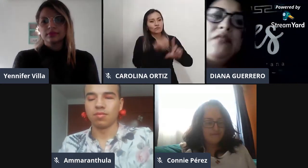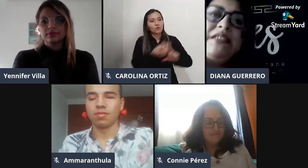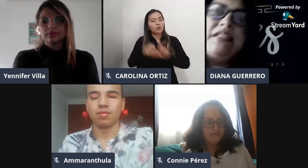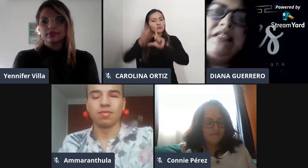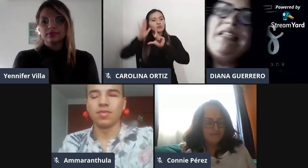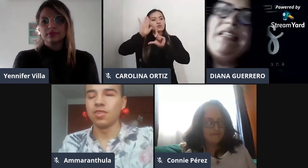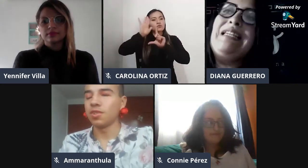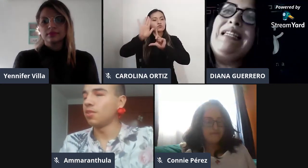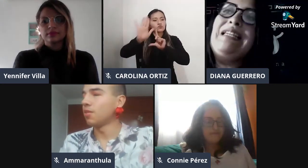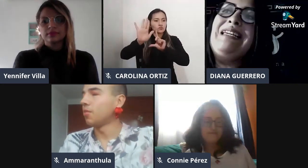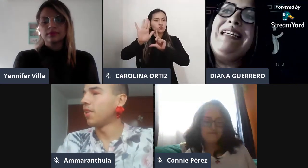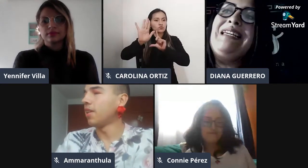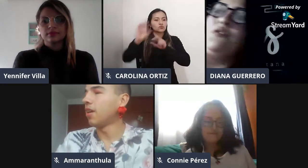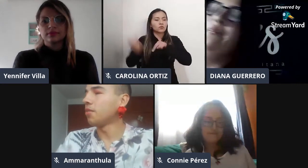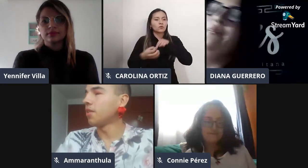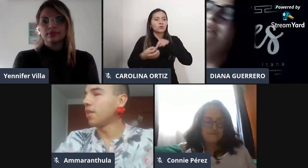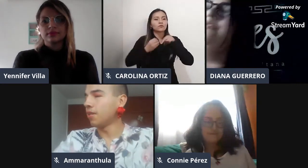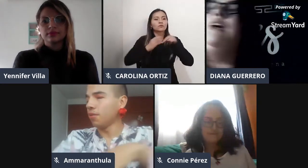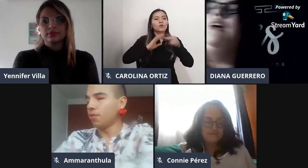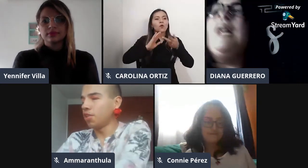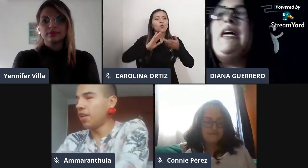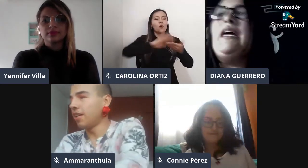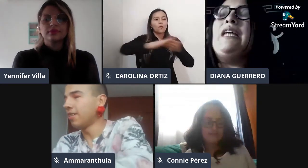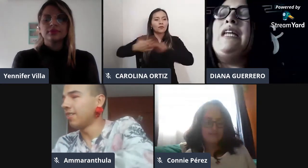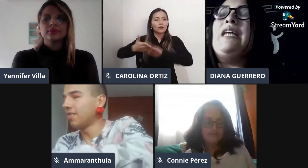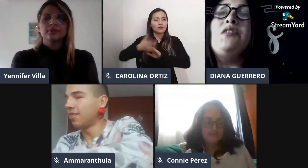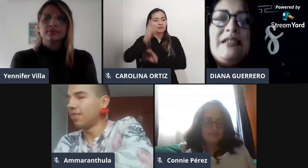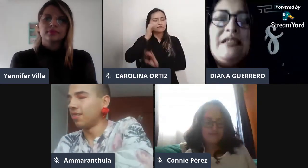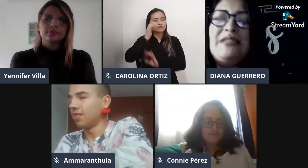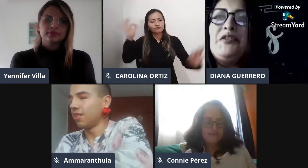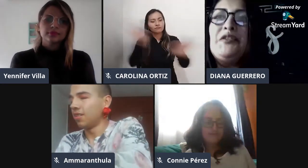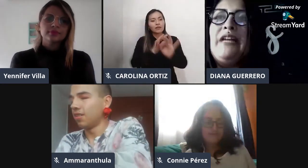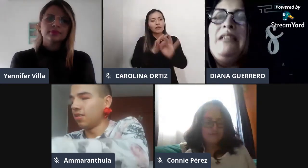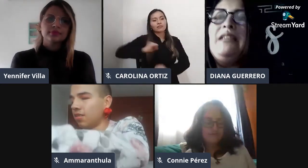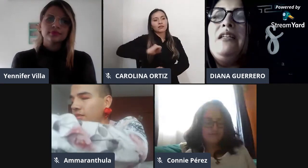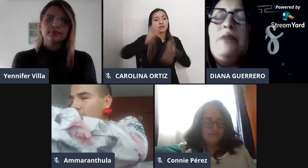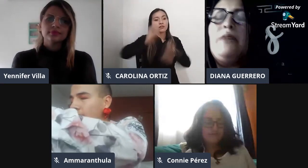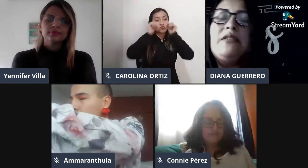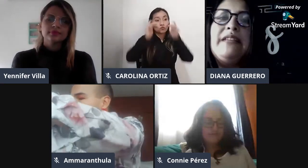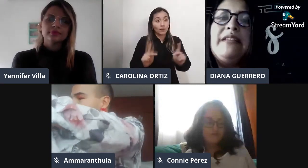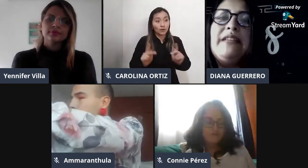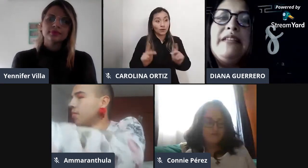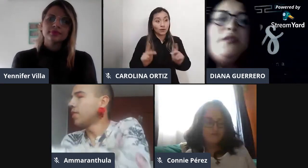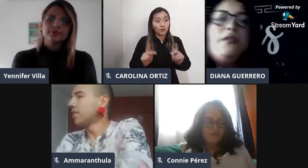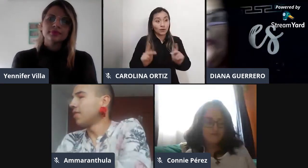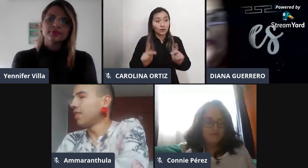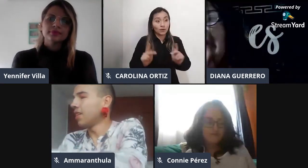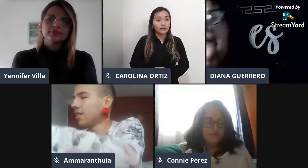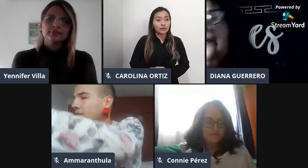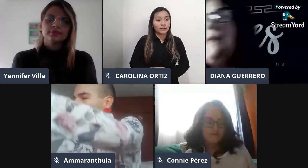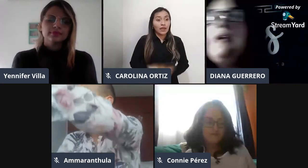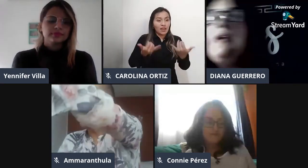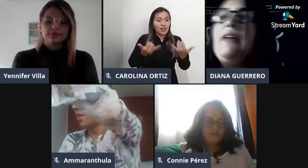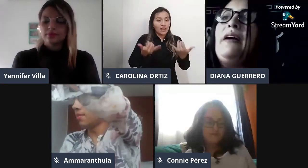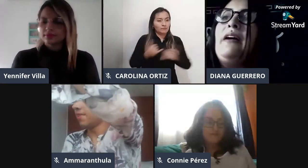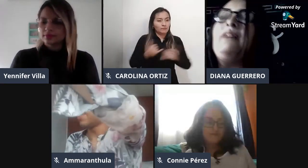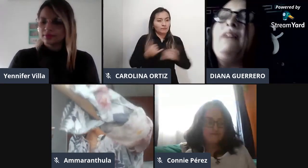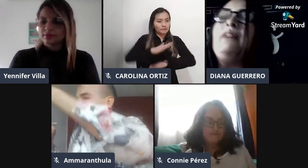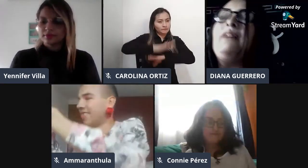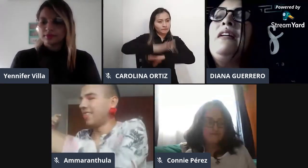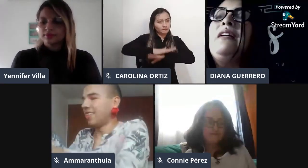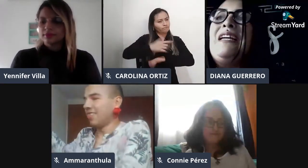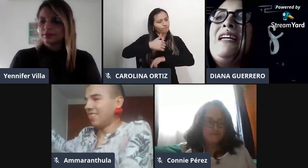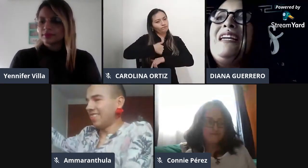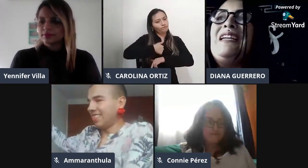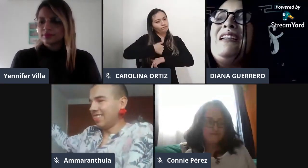con énfasis y derechos humanos. Soy lideresa social y bueno, esta tarde los vengo a acompañar